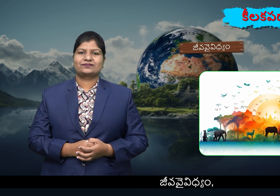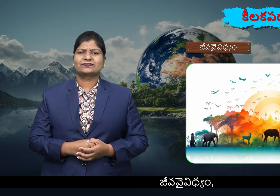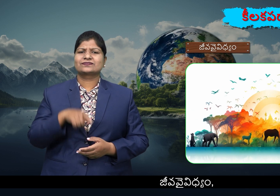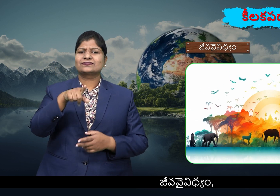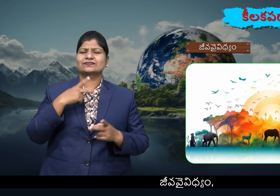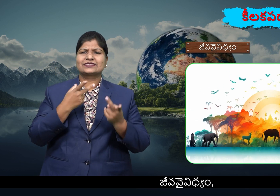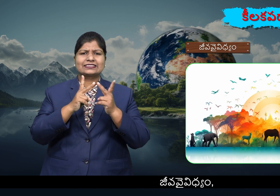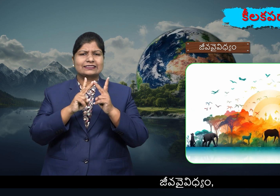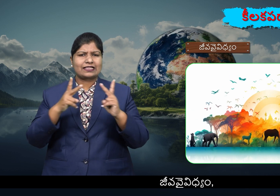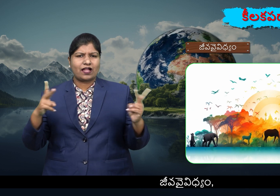జీవవైవిధ్యం,